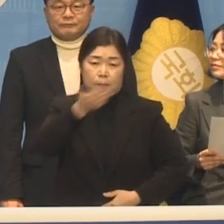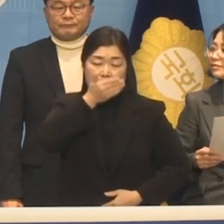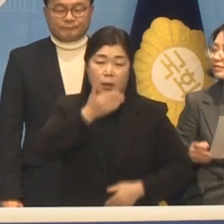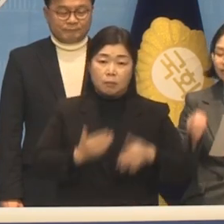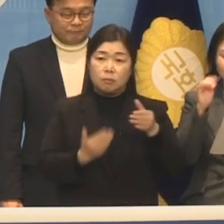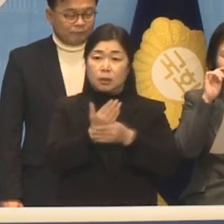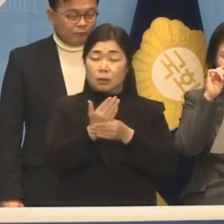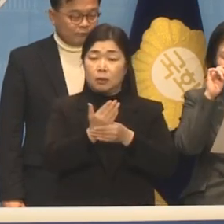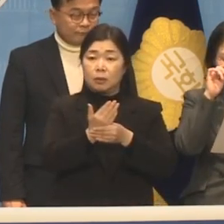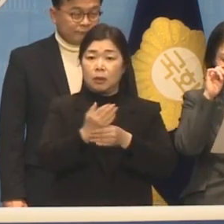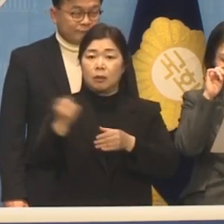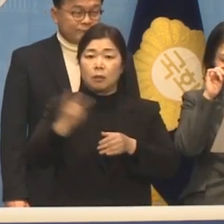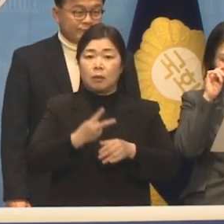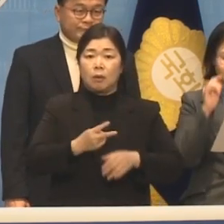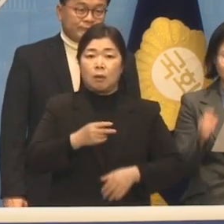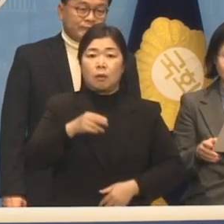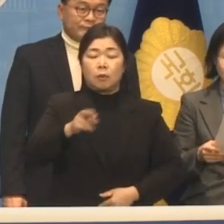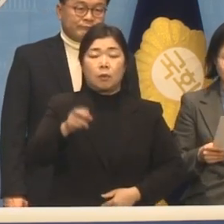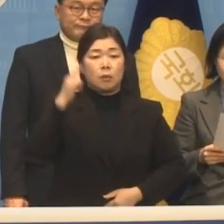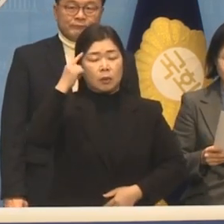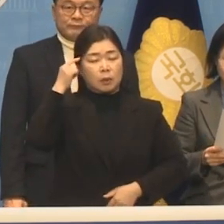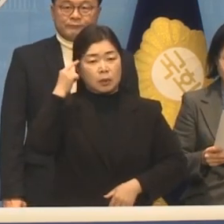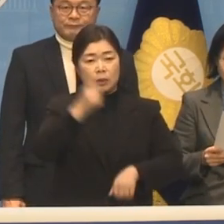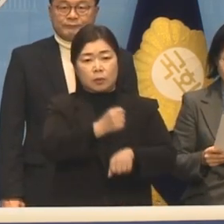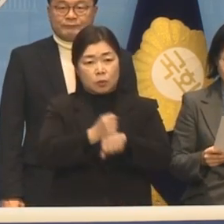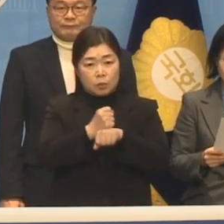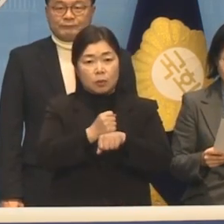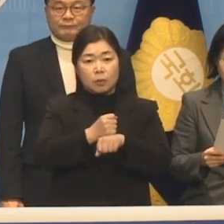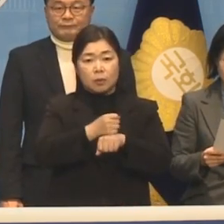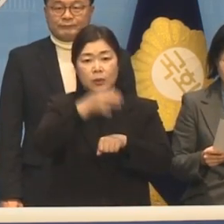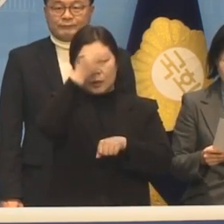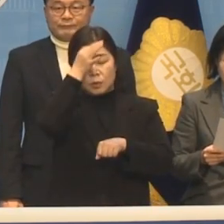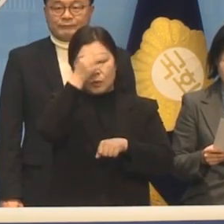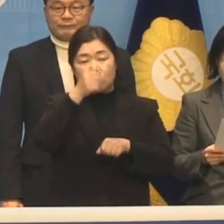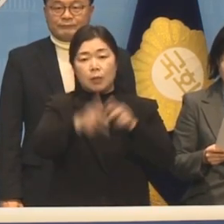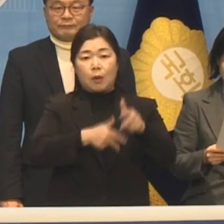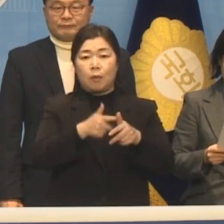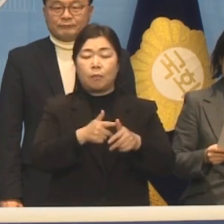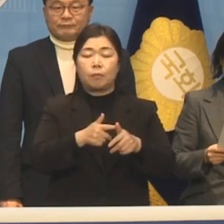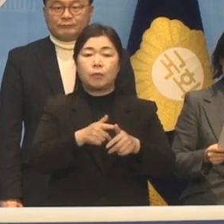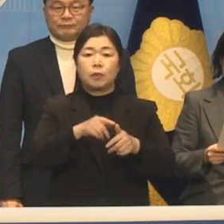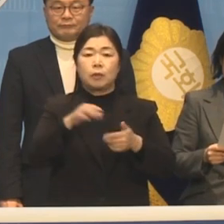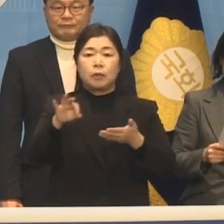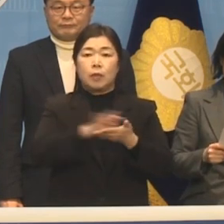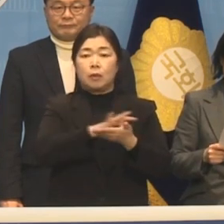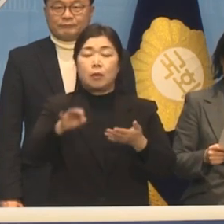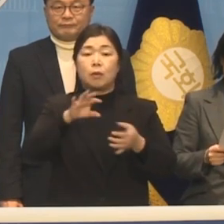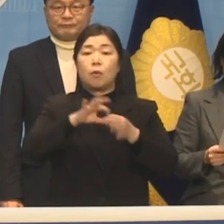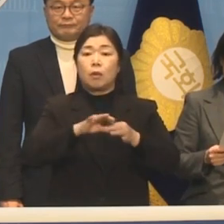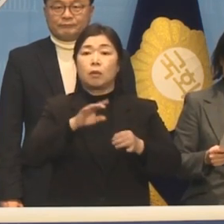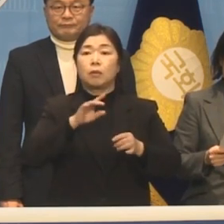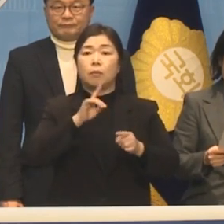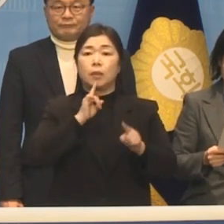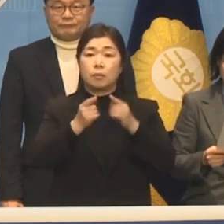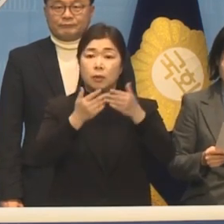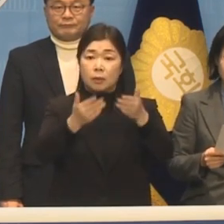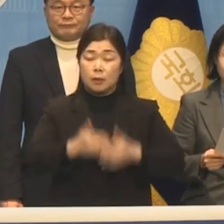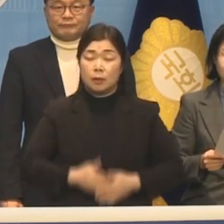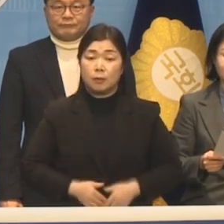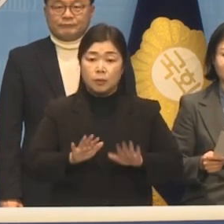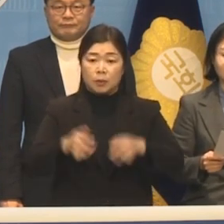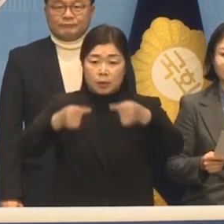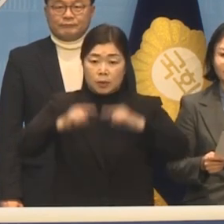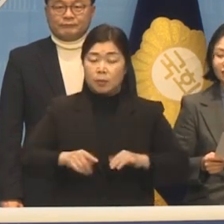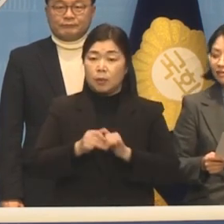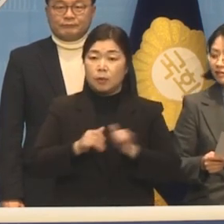예산 법제화에 대한 기자회견을 하도록 하겠습니다. 오늘 참석해 주신 분들을